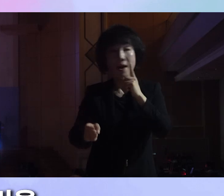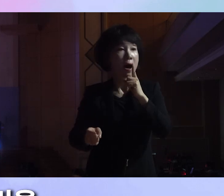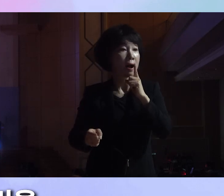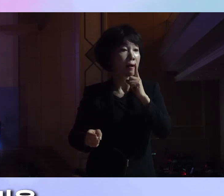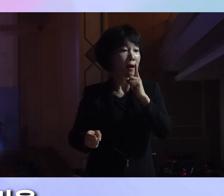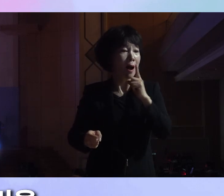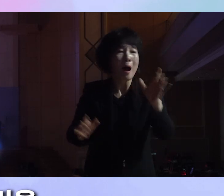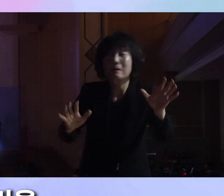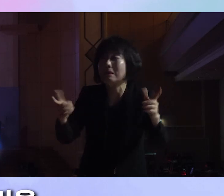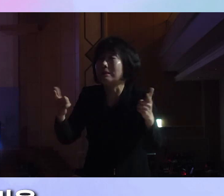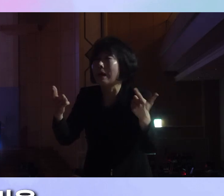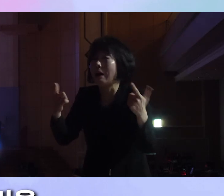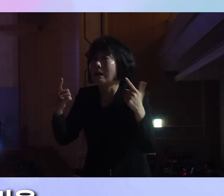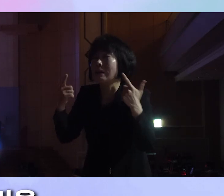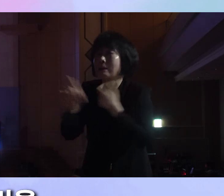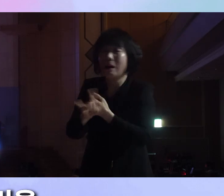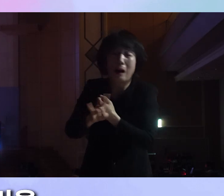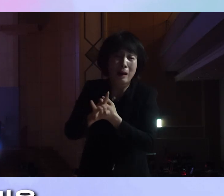이틀을